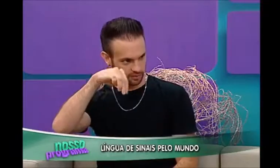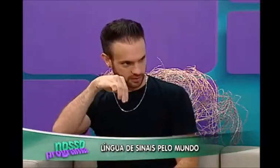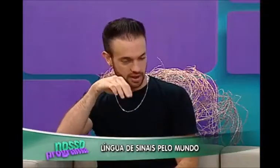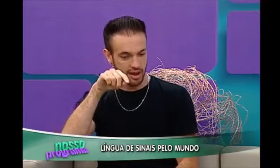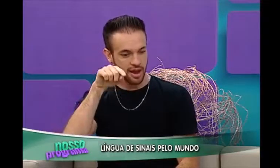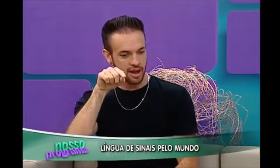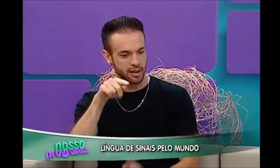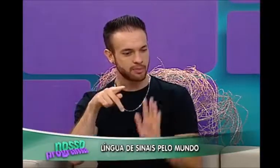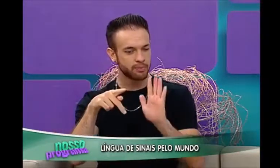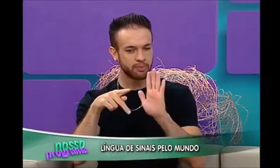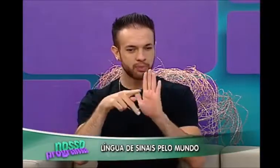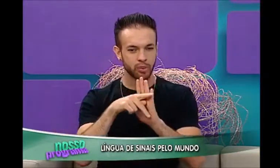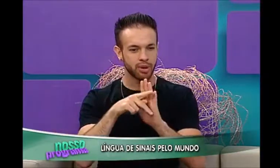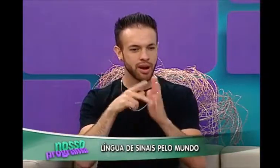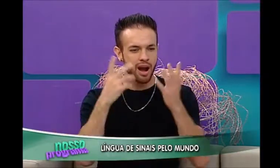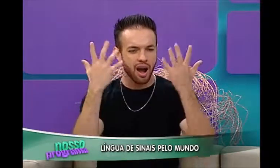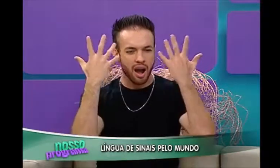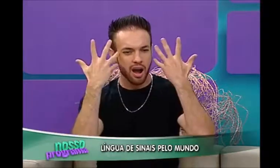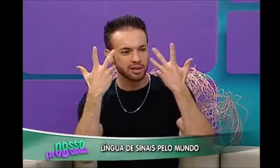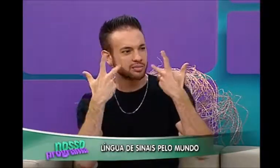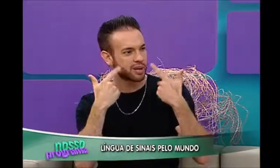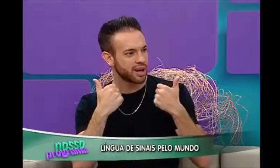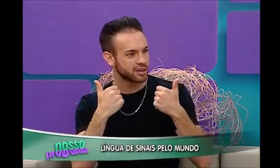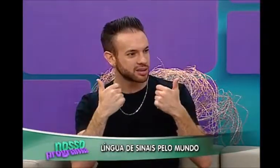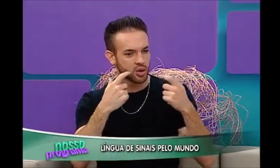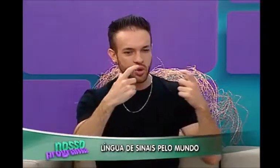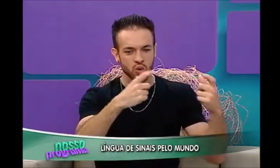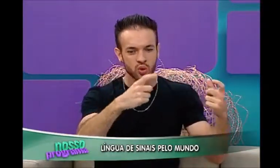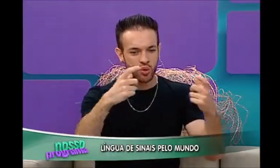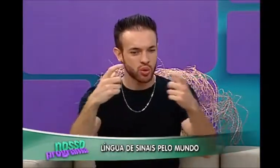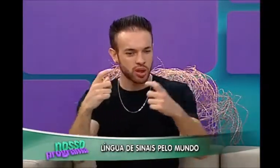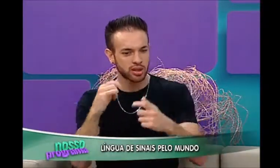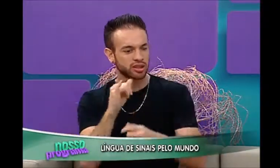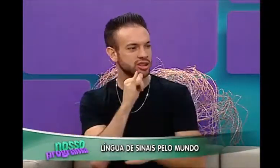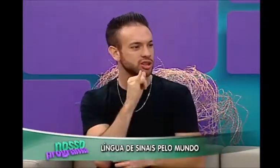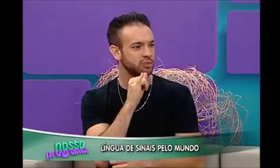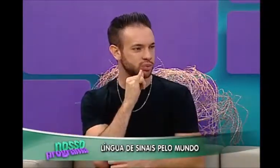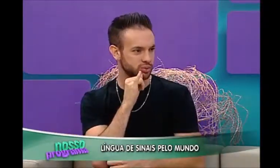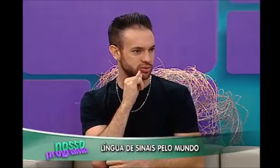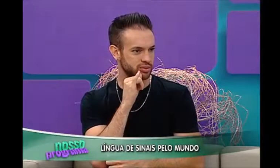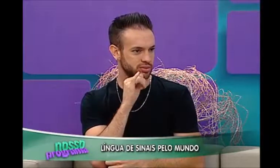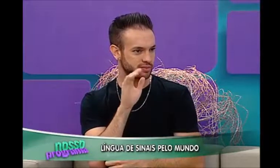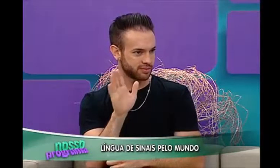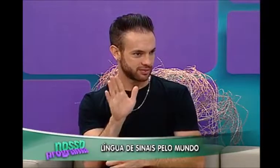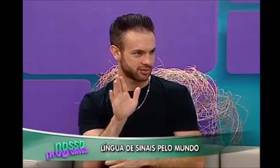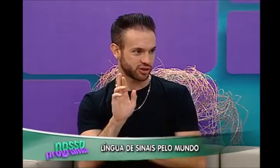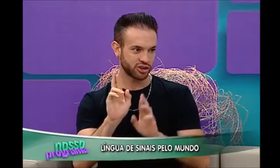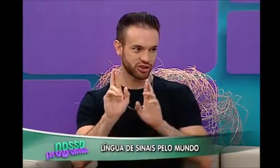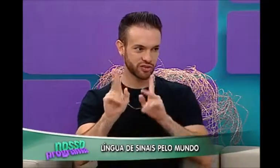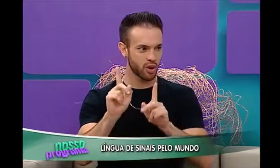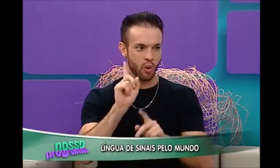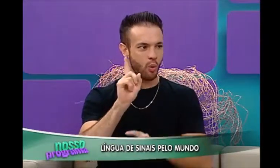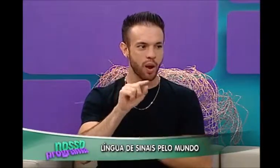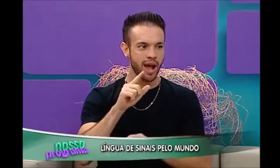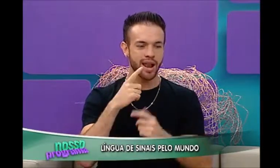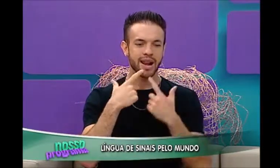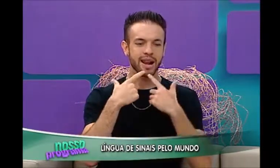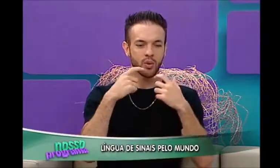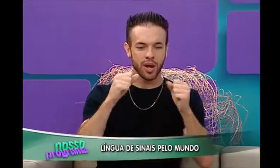Linguagem, né? É própria para animais, por exemplo, macaco. Ele vai exemplificar. Boa. É diferente. Não é